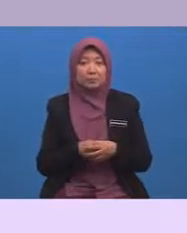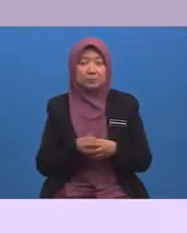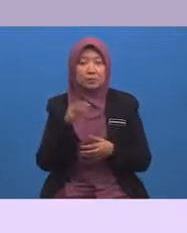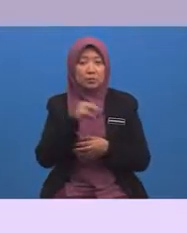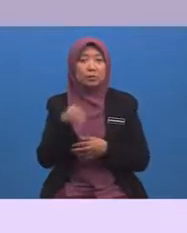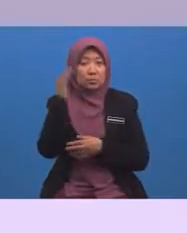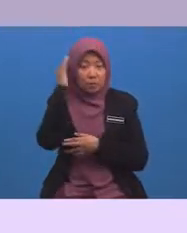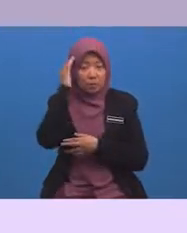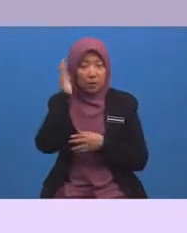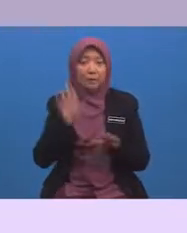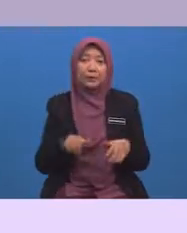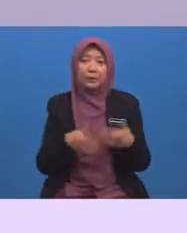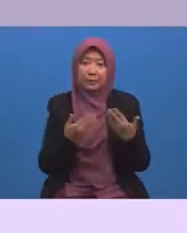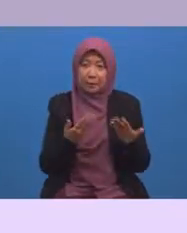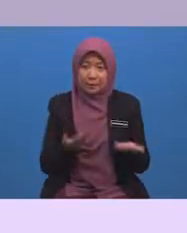Murid-murid tahu bagaimana?